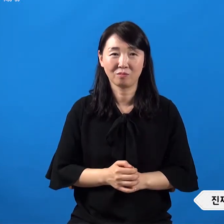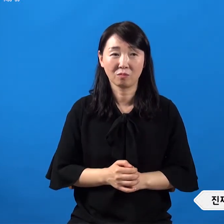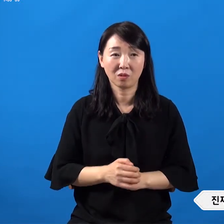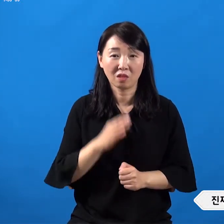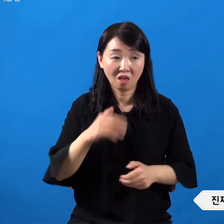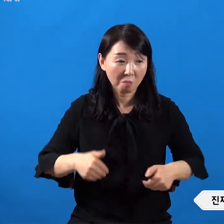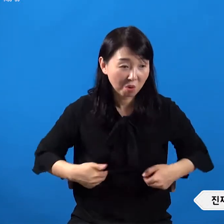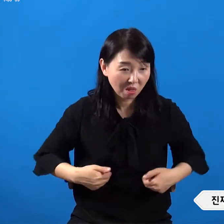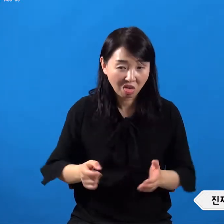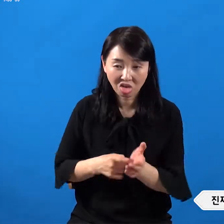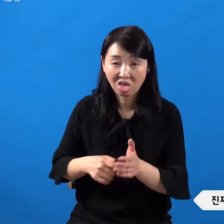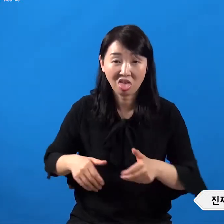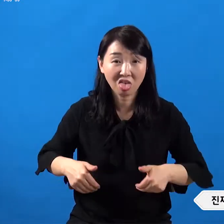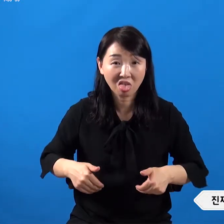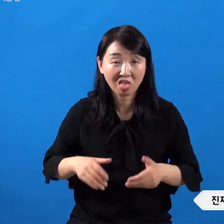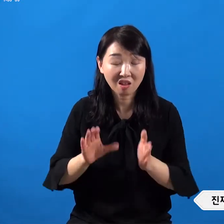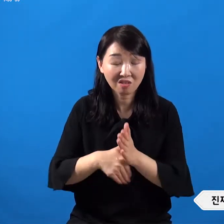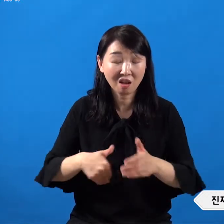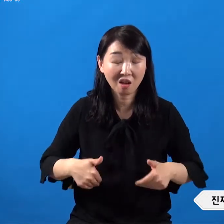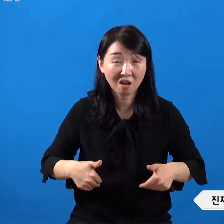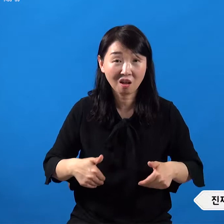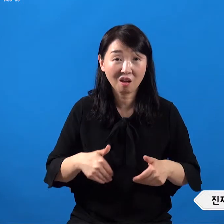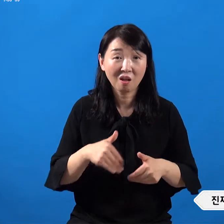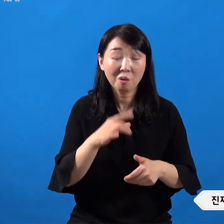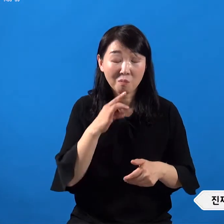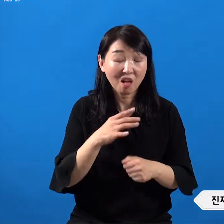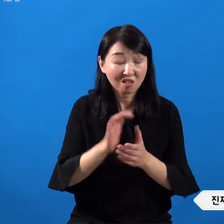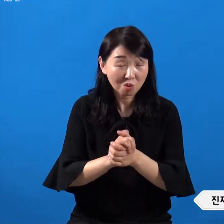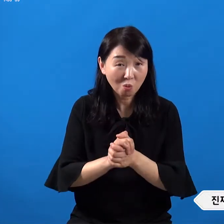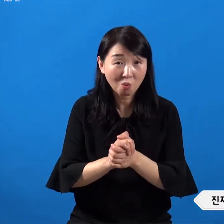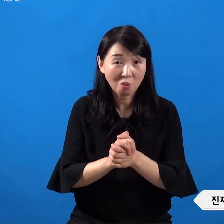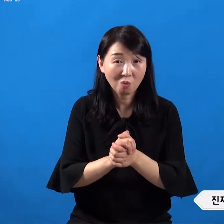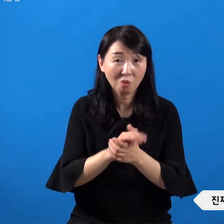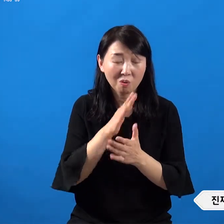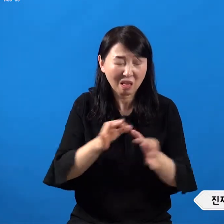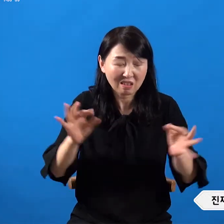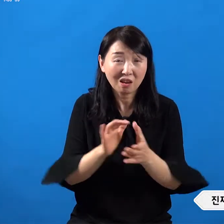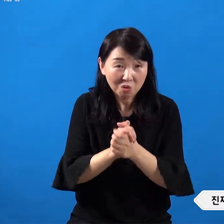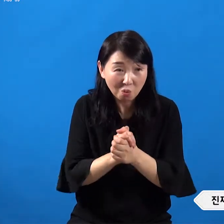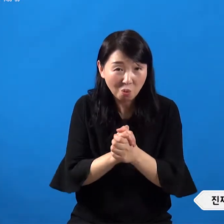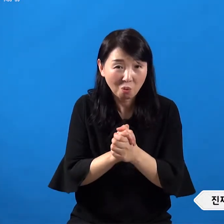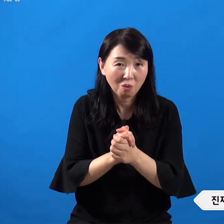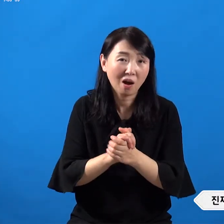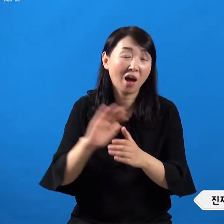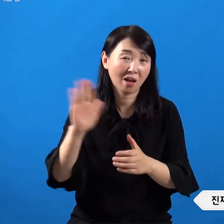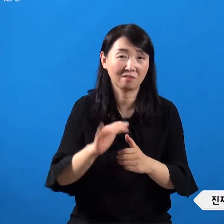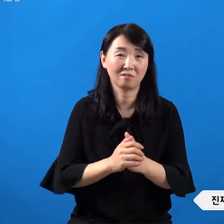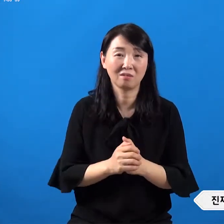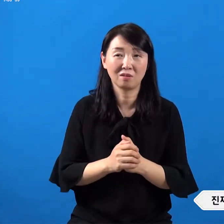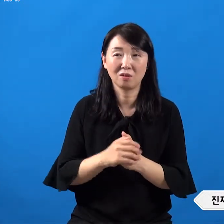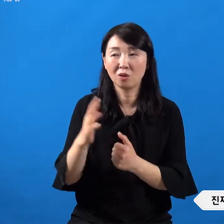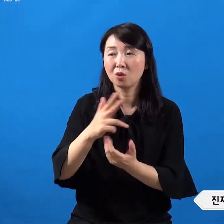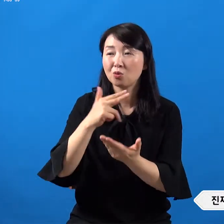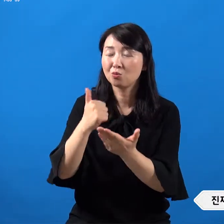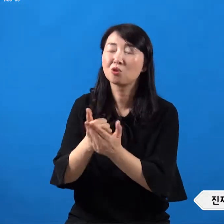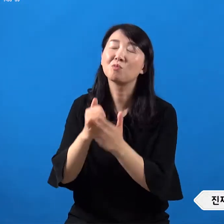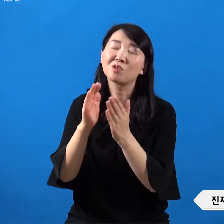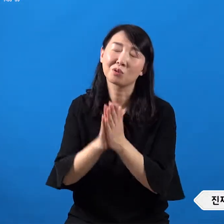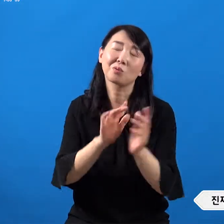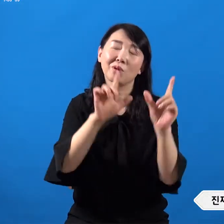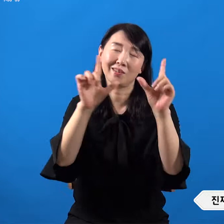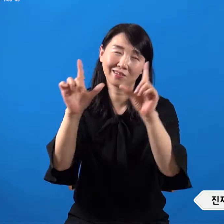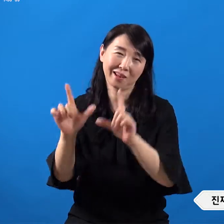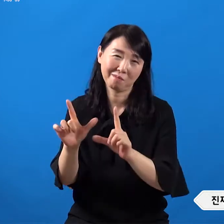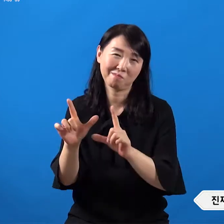단순히 필요할 때, 급할 때만 한순간에 간절하게 간구하는 기도가 아니라 주님은 그렇게 기도의